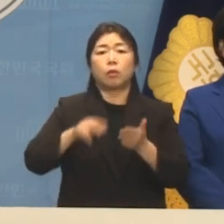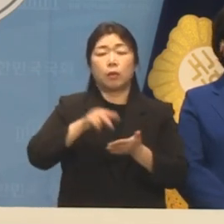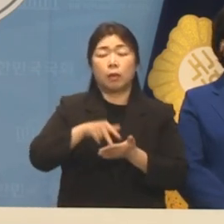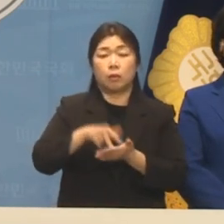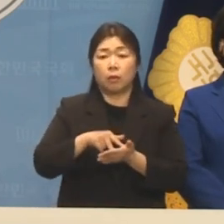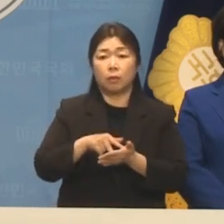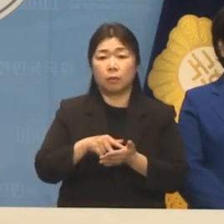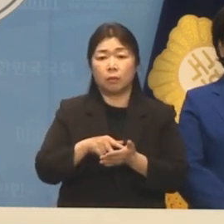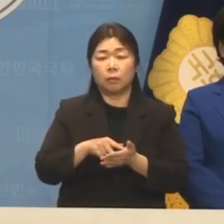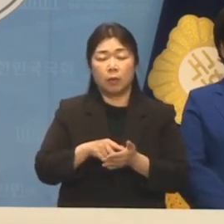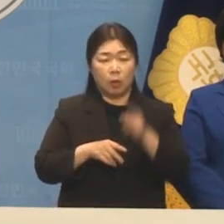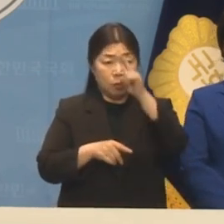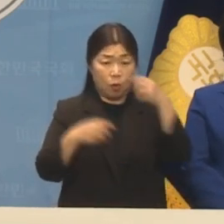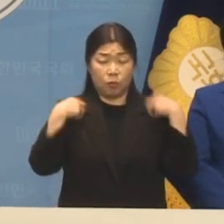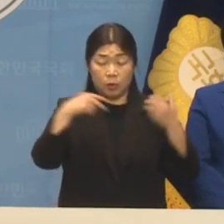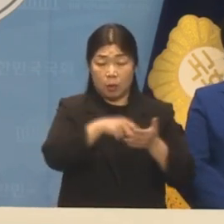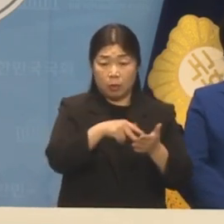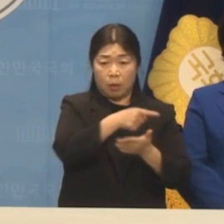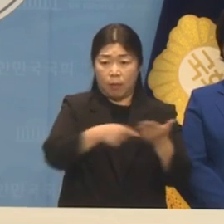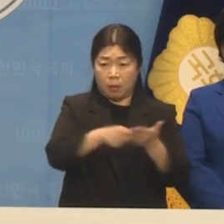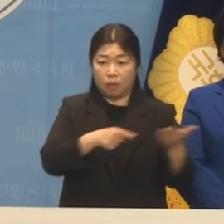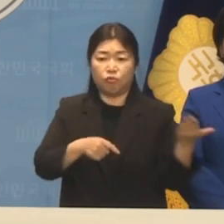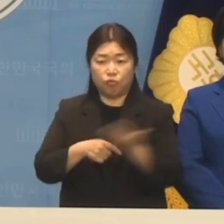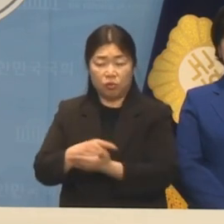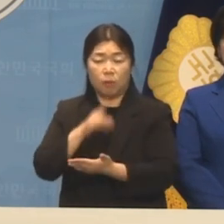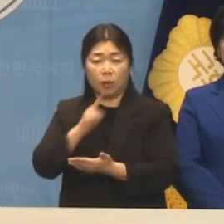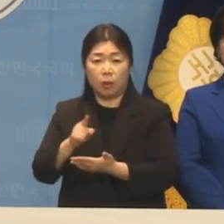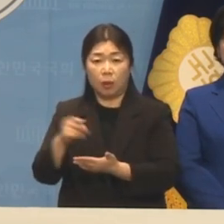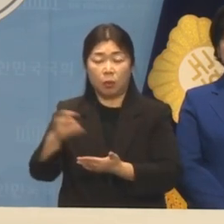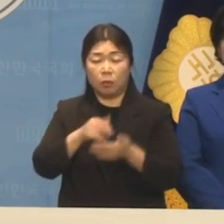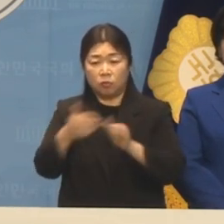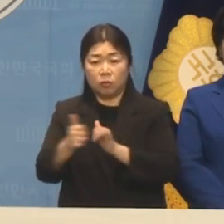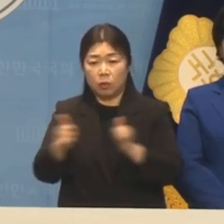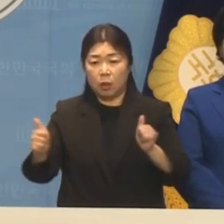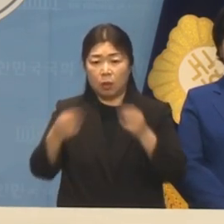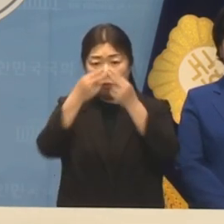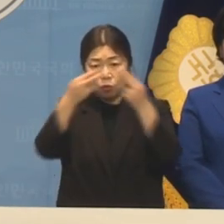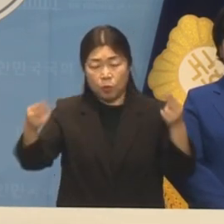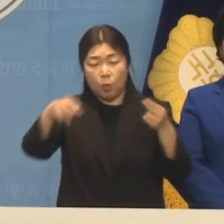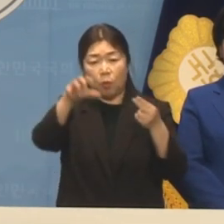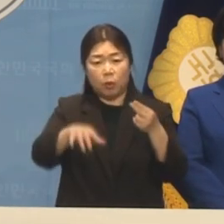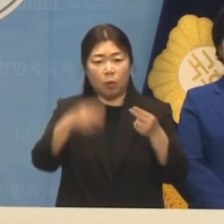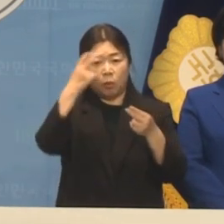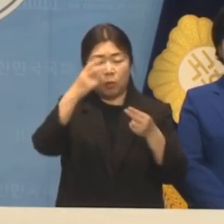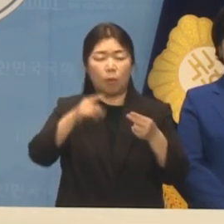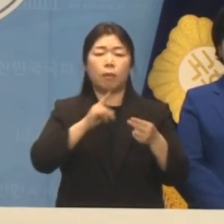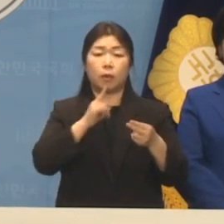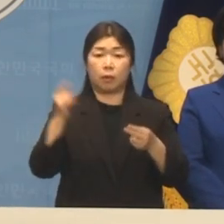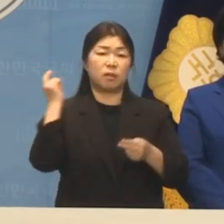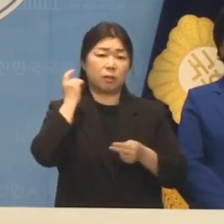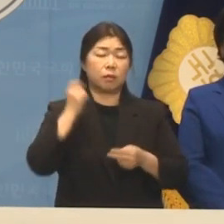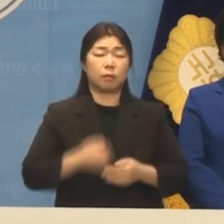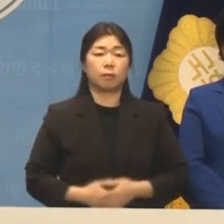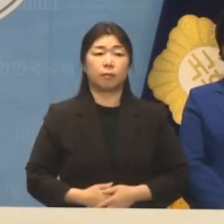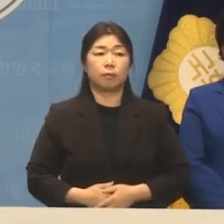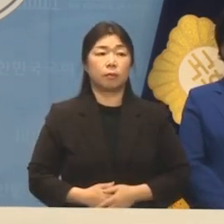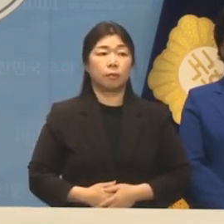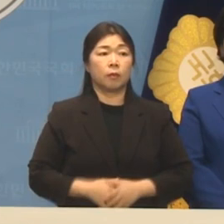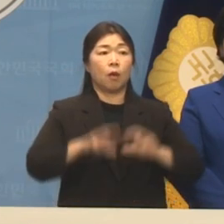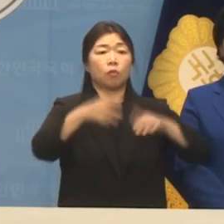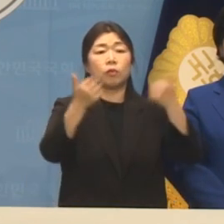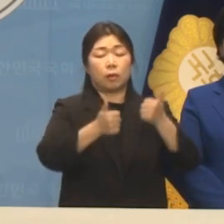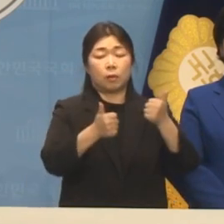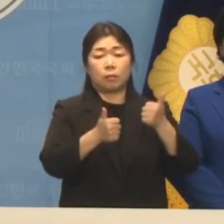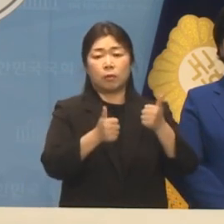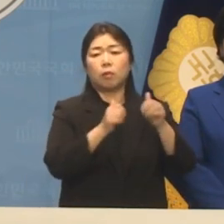차원의 배상 지원책과 희생자 추모 공간 설치 방안을 검토하고 있다고 한다. 국회는